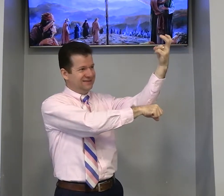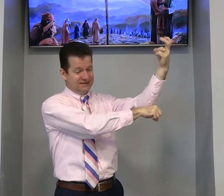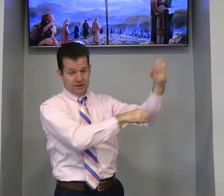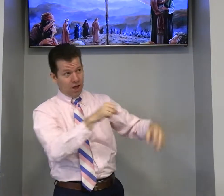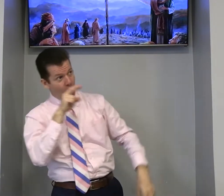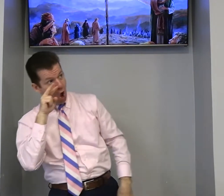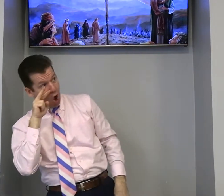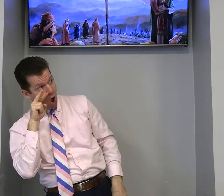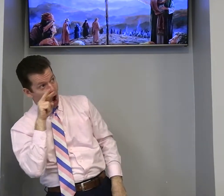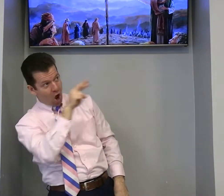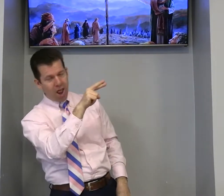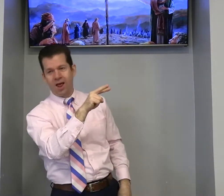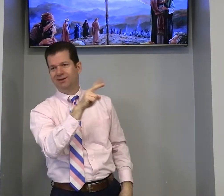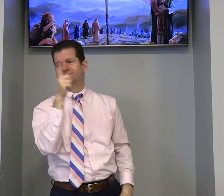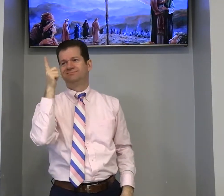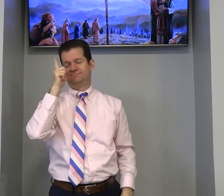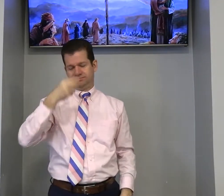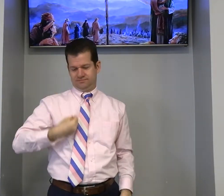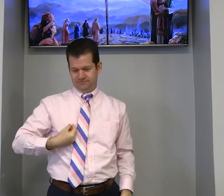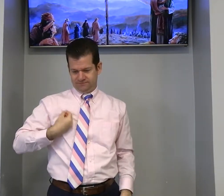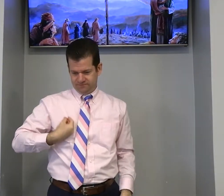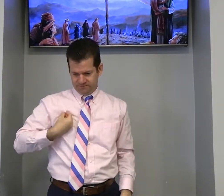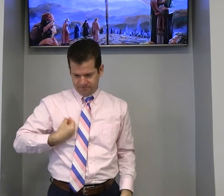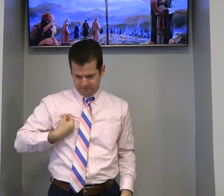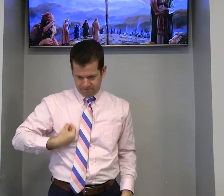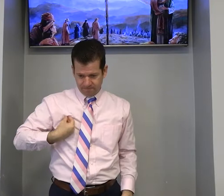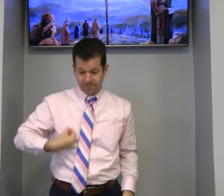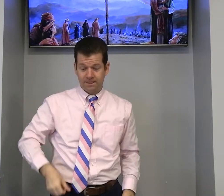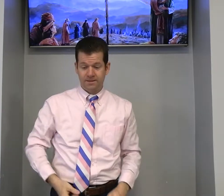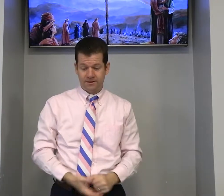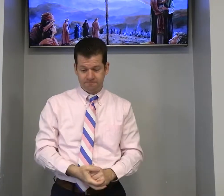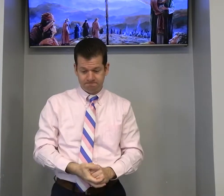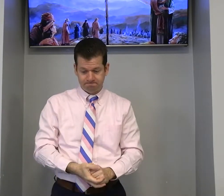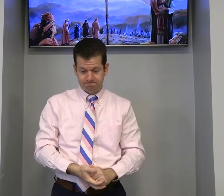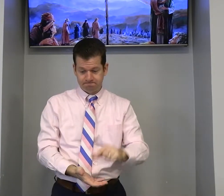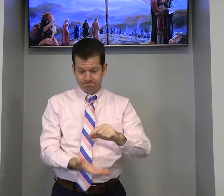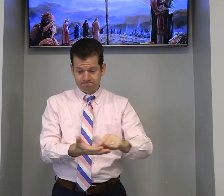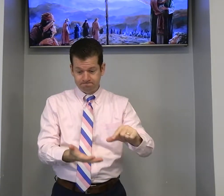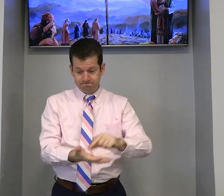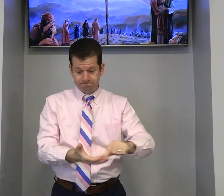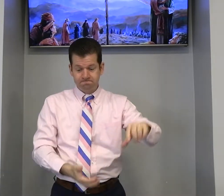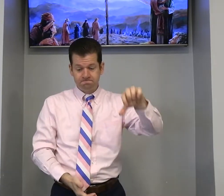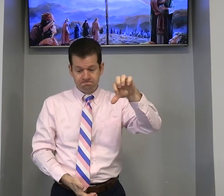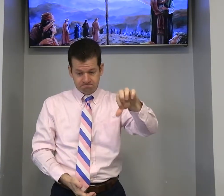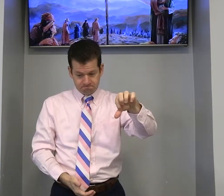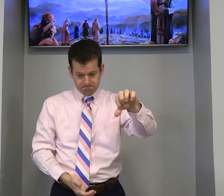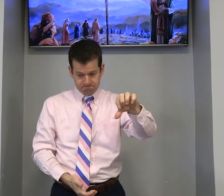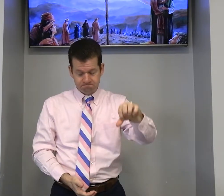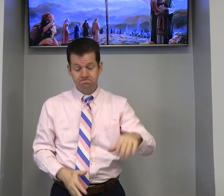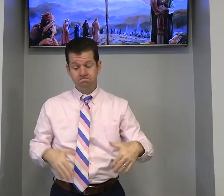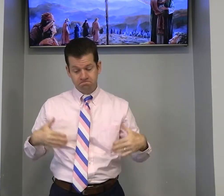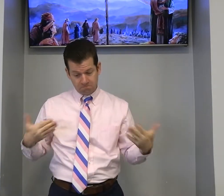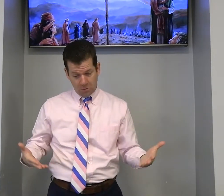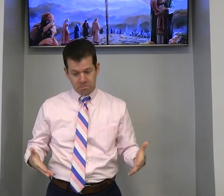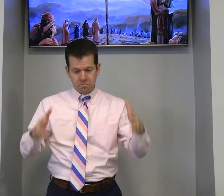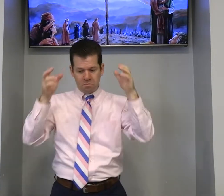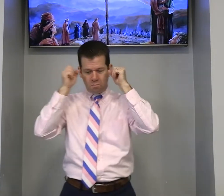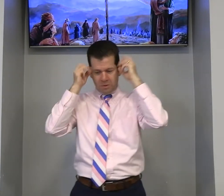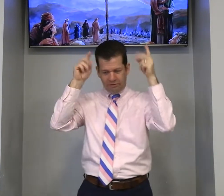a serpente na haste, eles conseguem viver. Versículo 9.